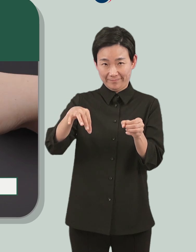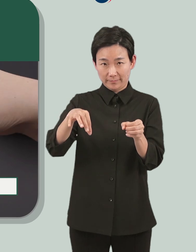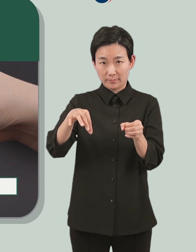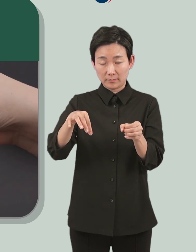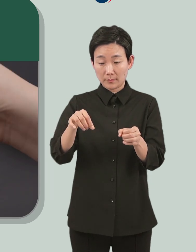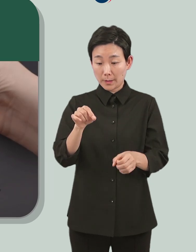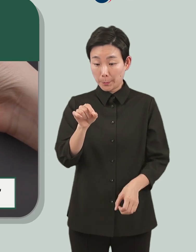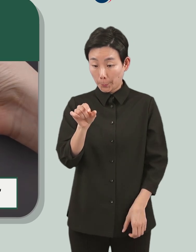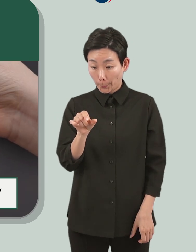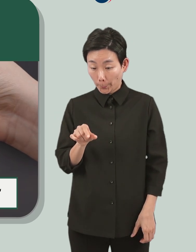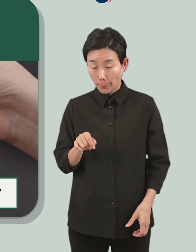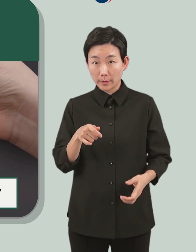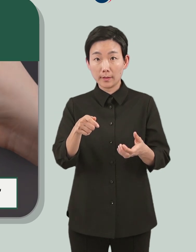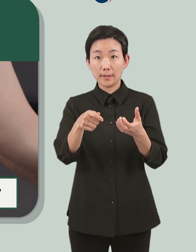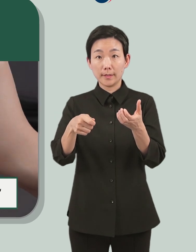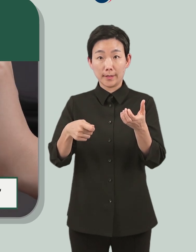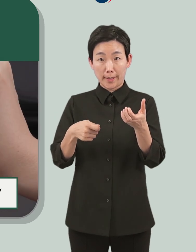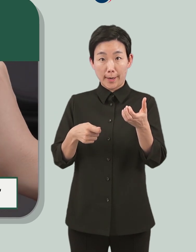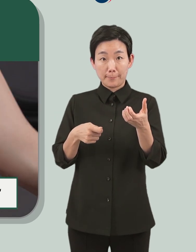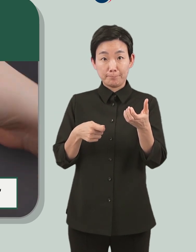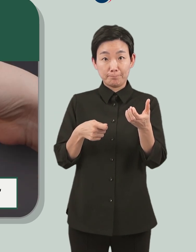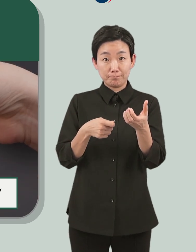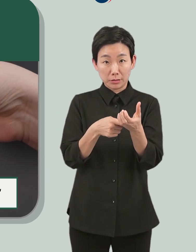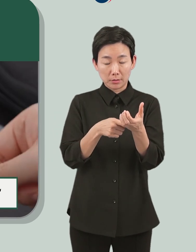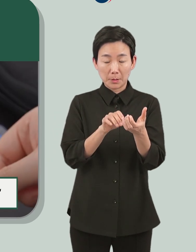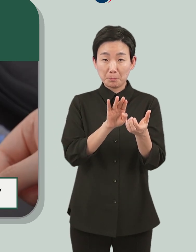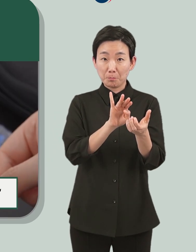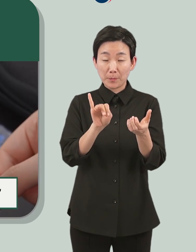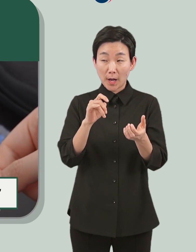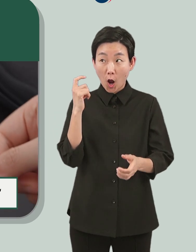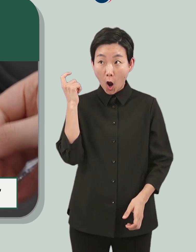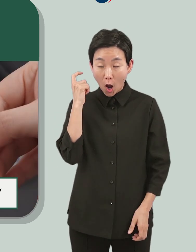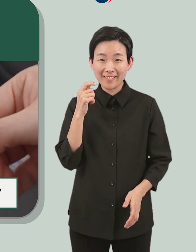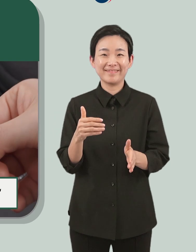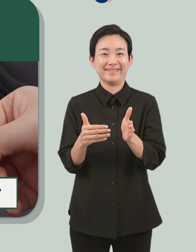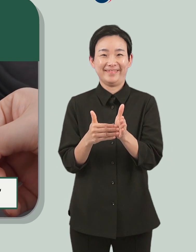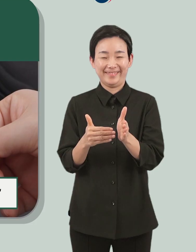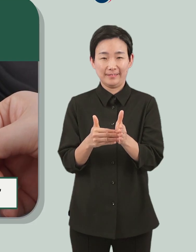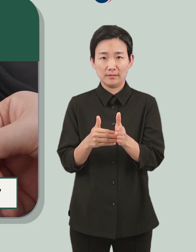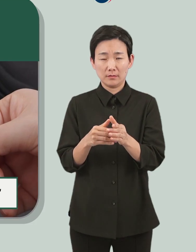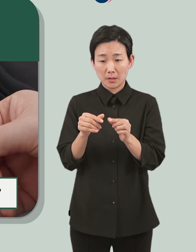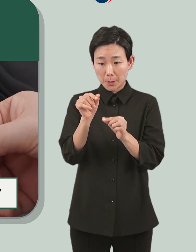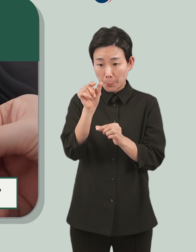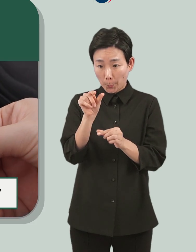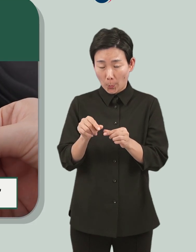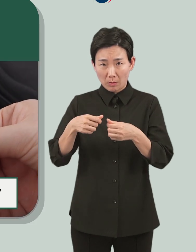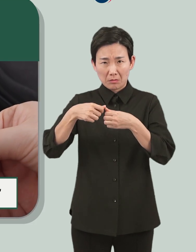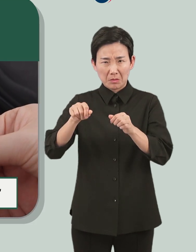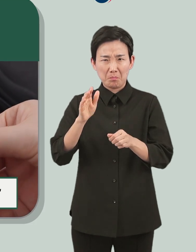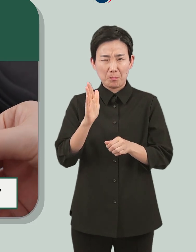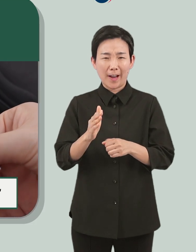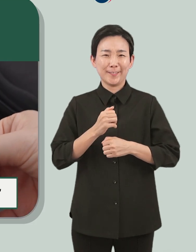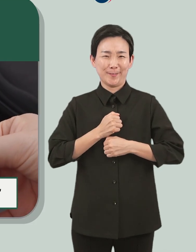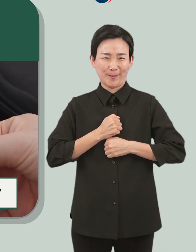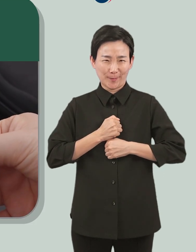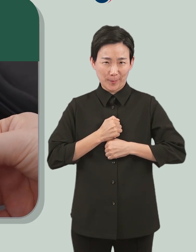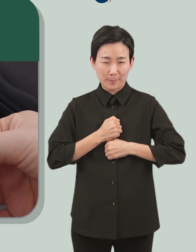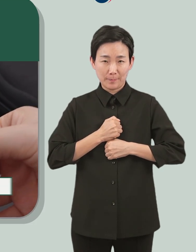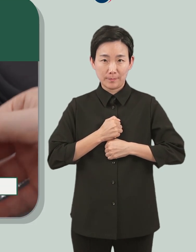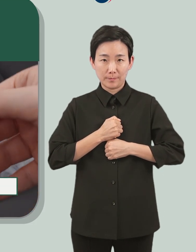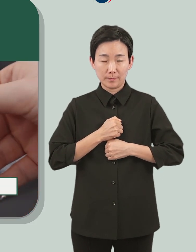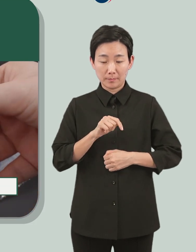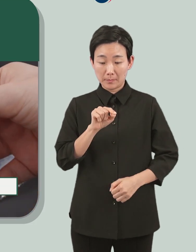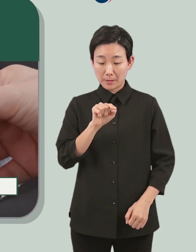꺼냅니다. 검사지의 측정기 접촉부를 검사지 삽입부에 넣고 삐소리가 날 때까지 가볍게 밀어 넣습니다.